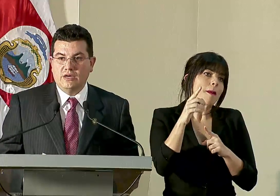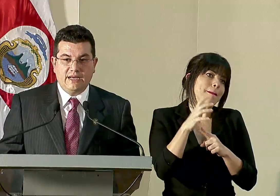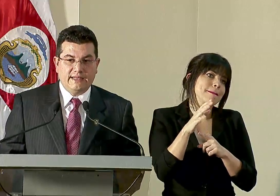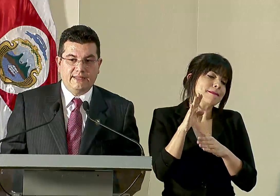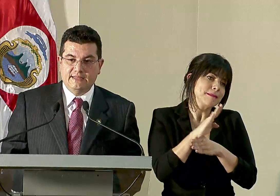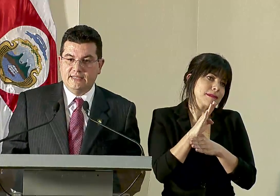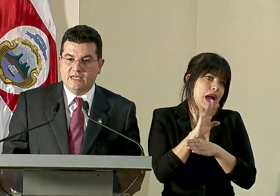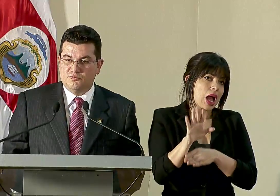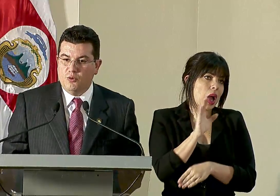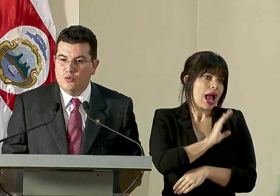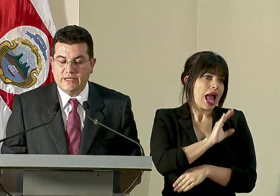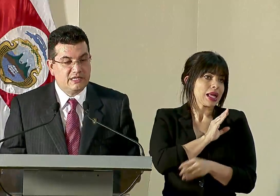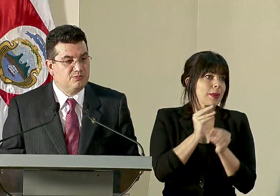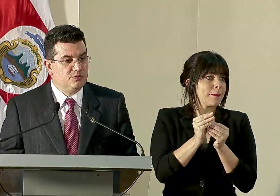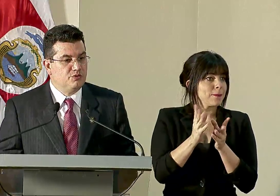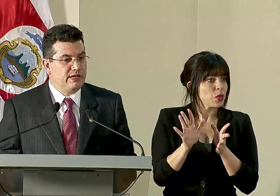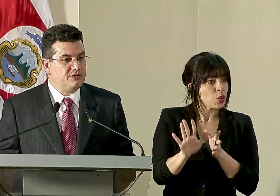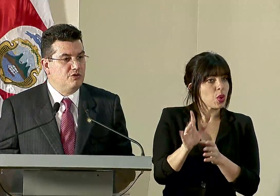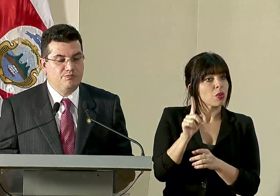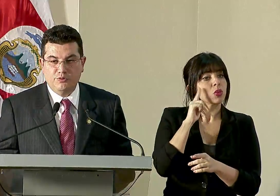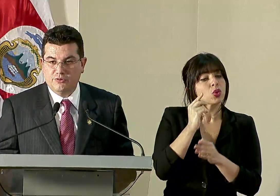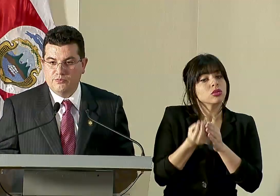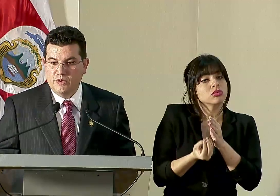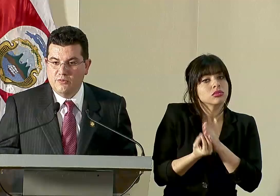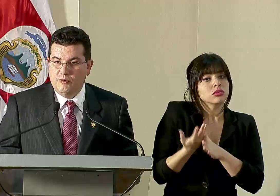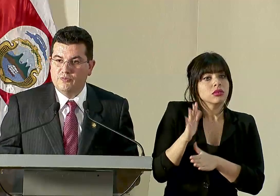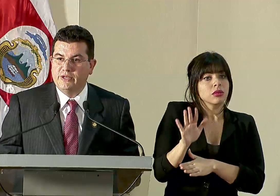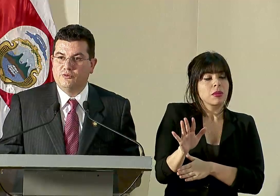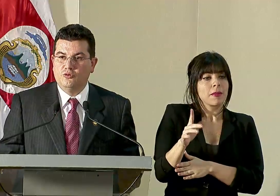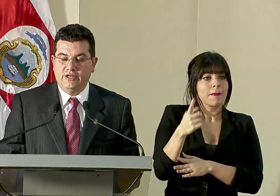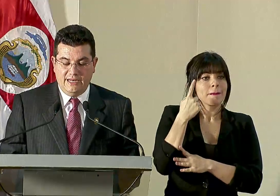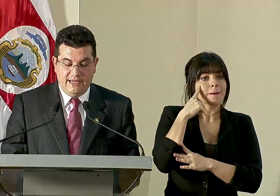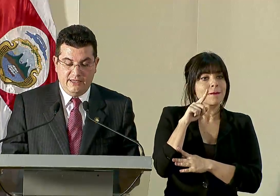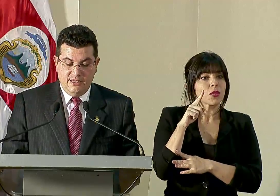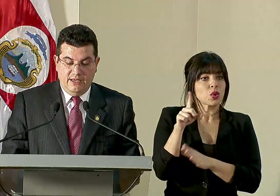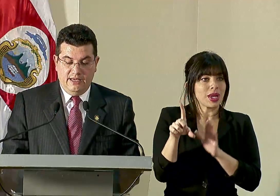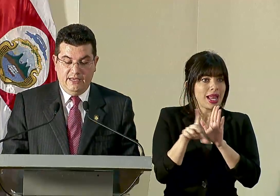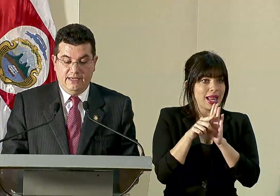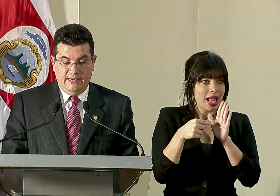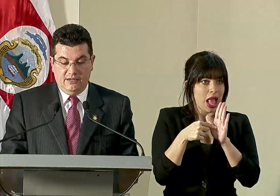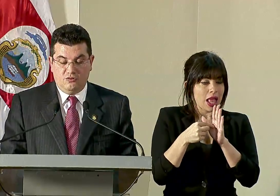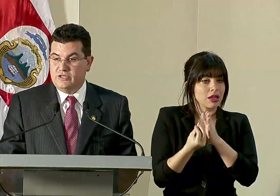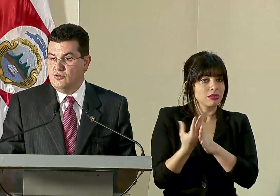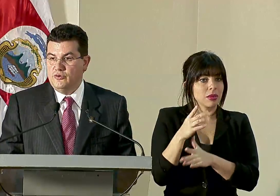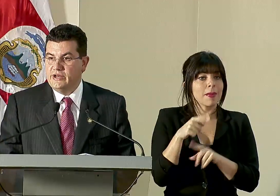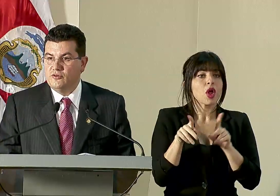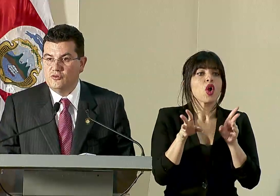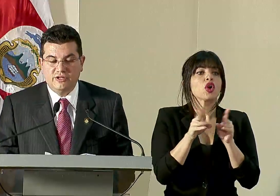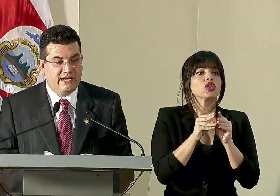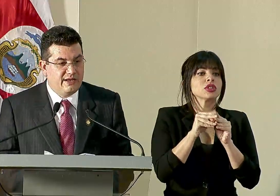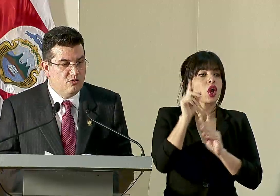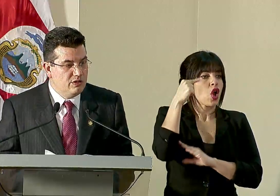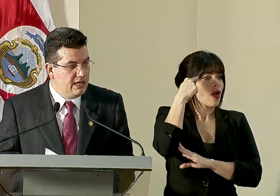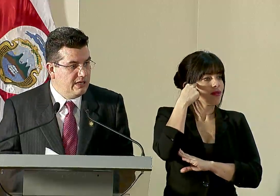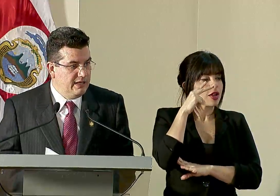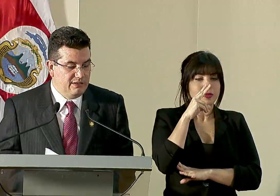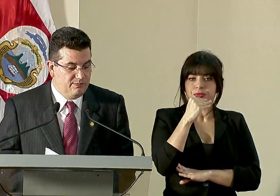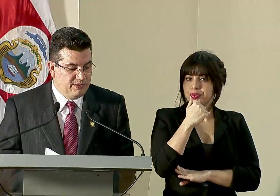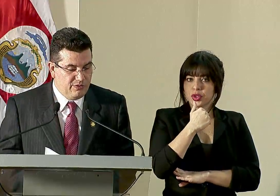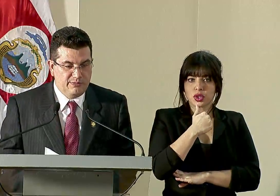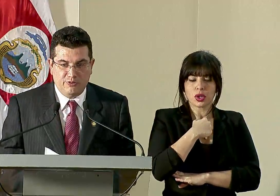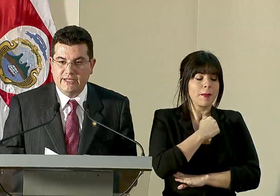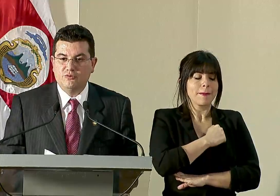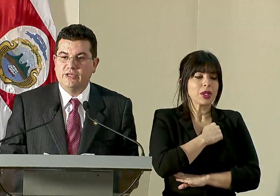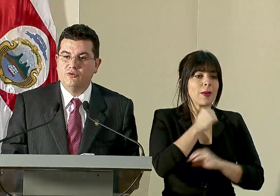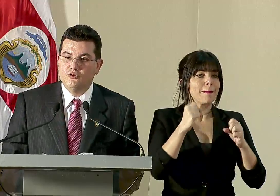con características públicas por su creación, por virtud de ley, el Consejo Gobierno no tiene una…